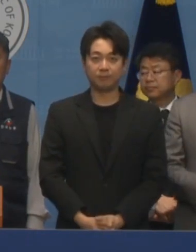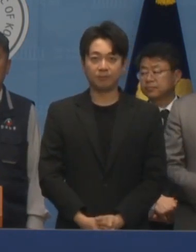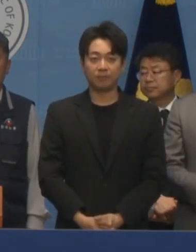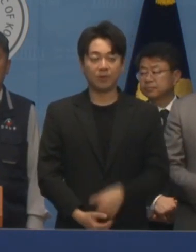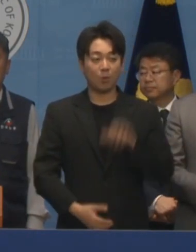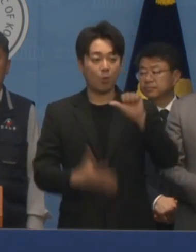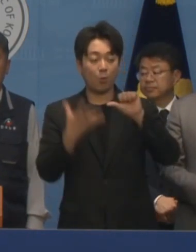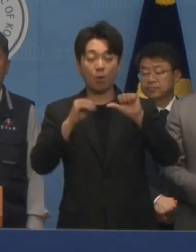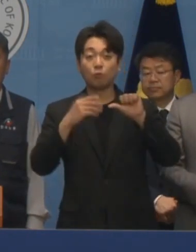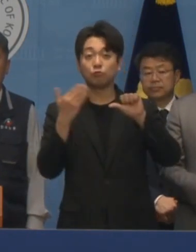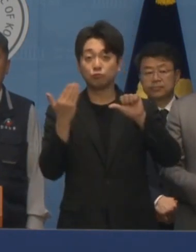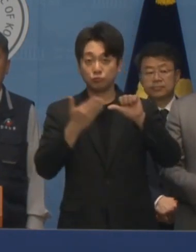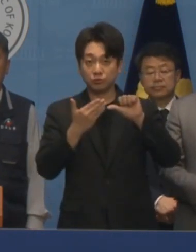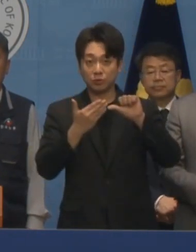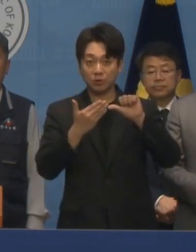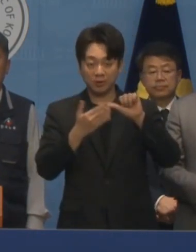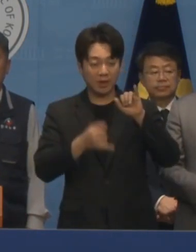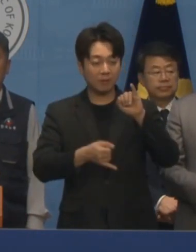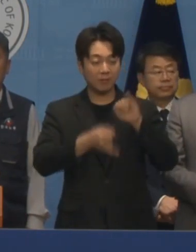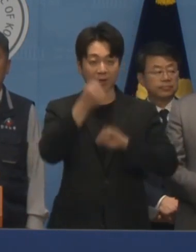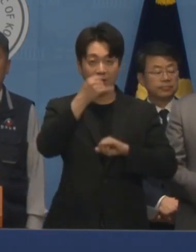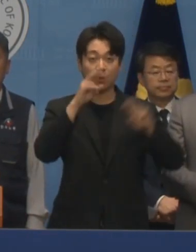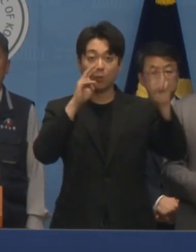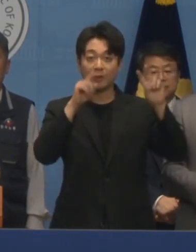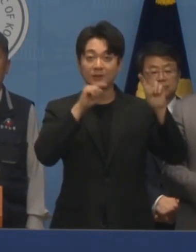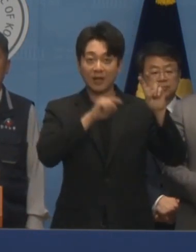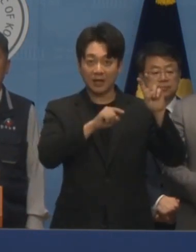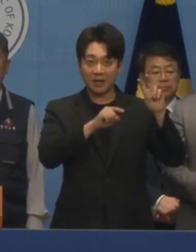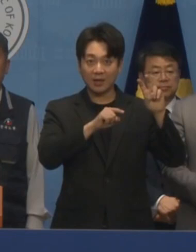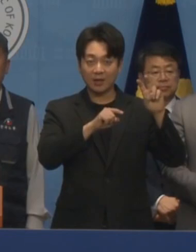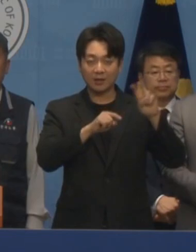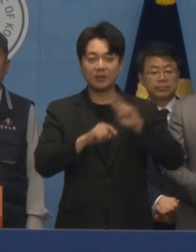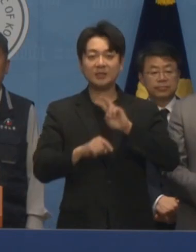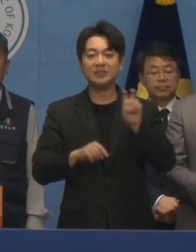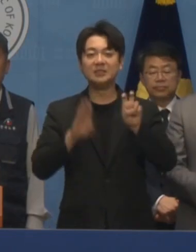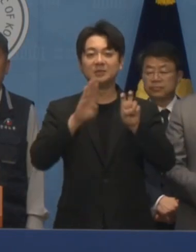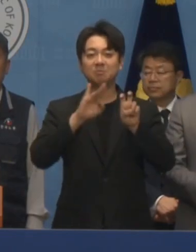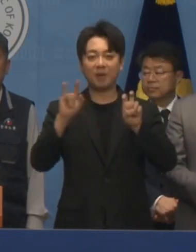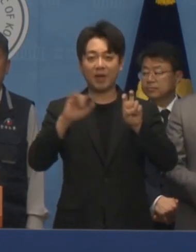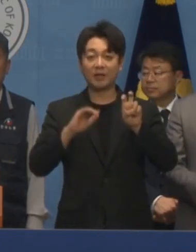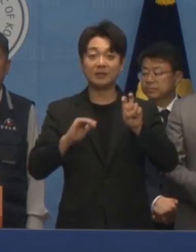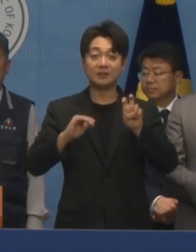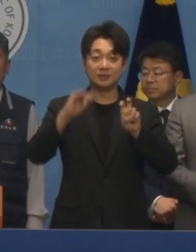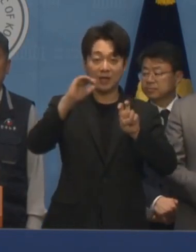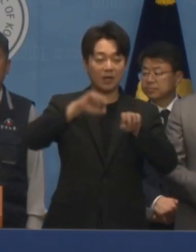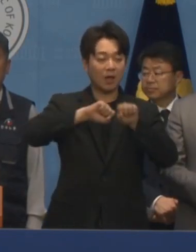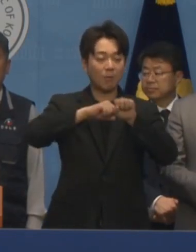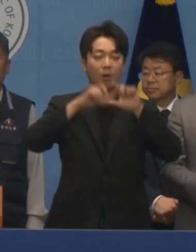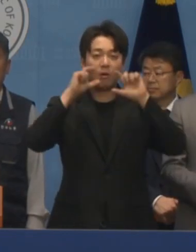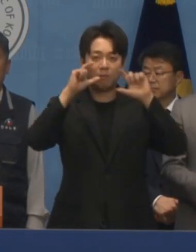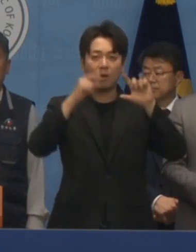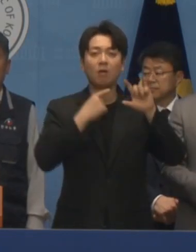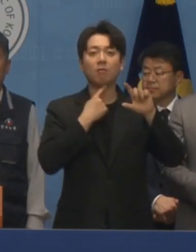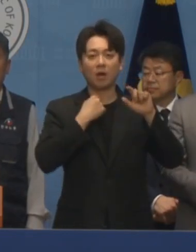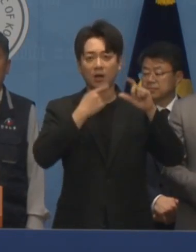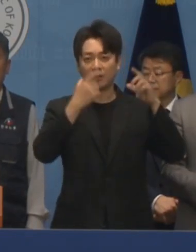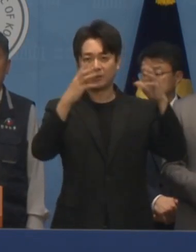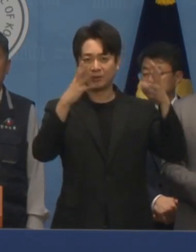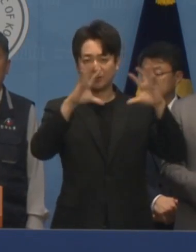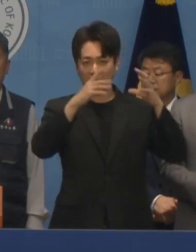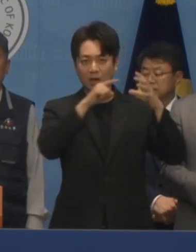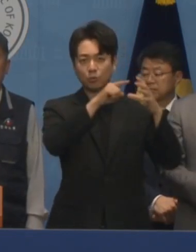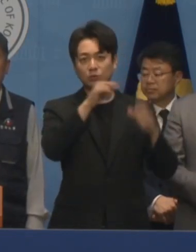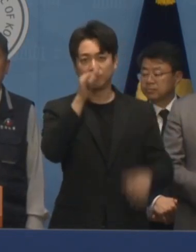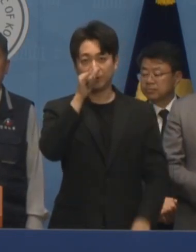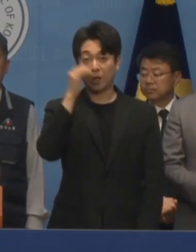체불을 하는 회사에 체불임금의 20배가 넘는 138억의 벌금이 선고되었다고 합니다.